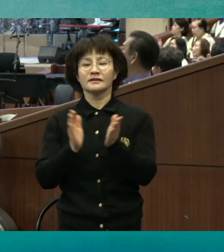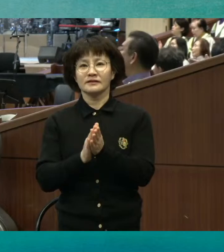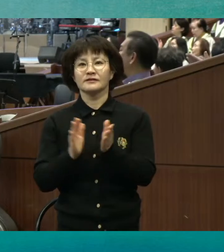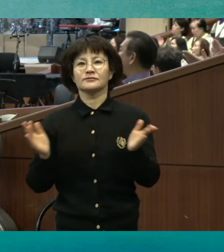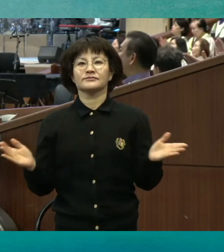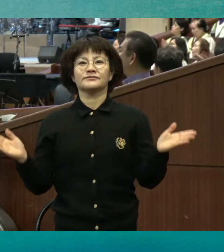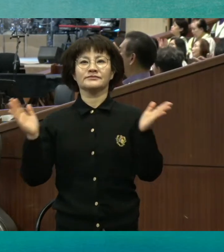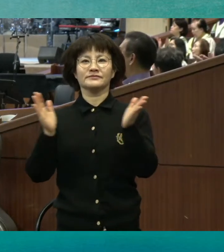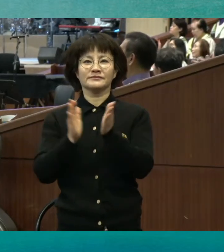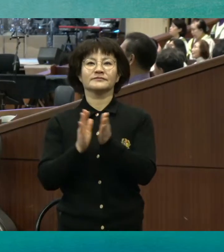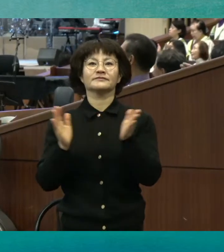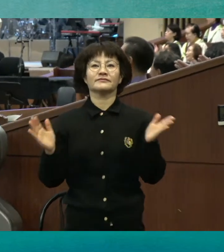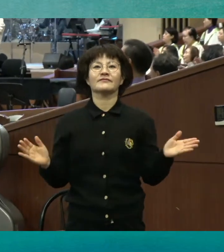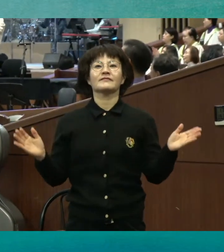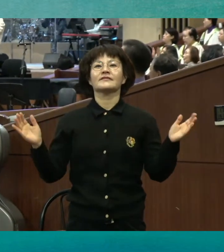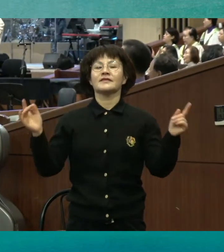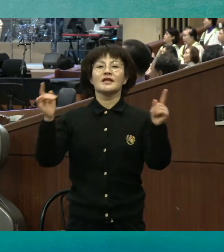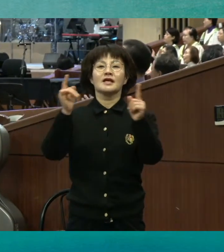우리 힘차게 고백합니다.